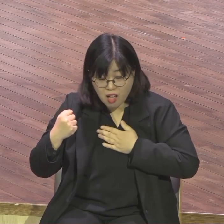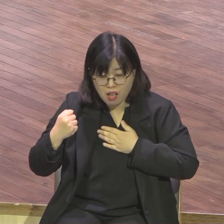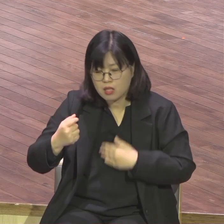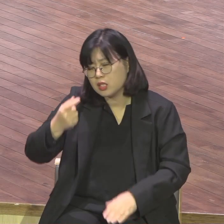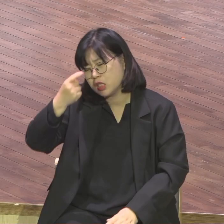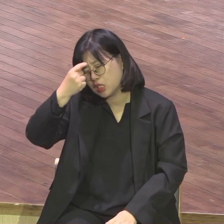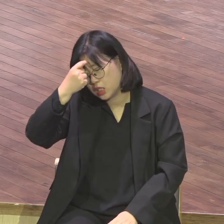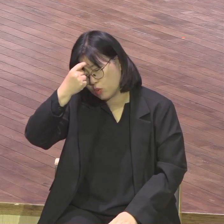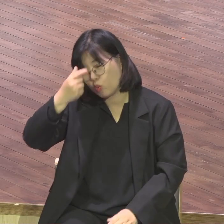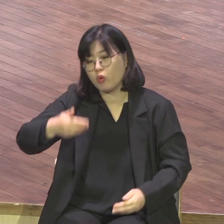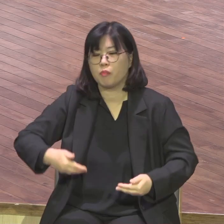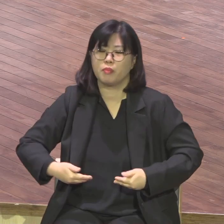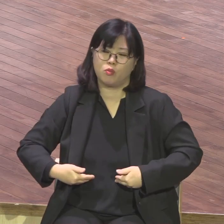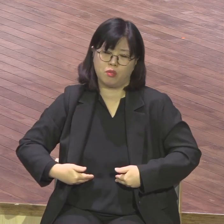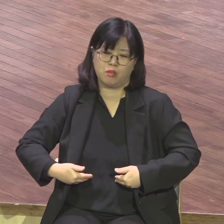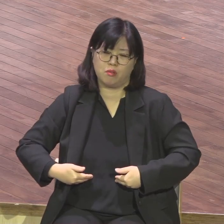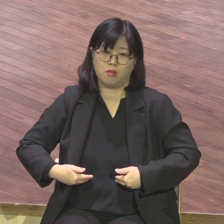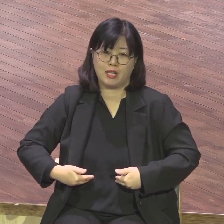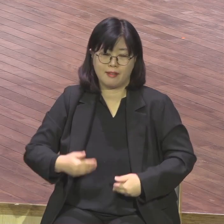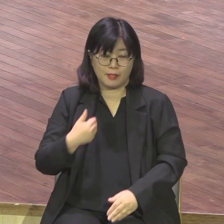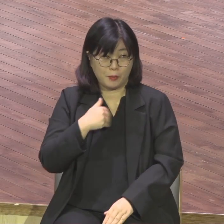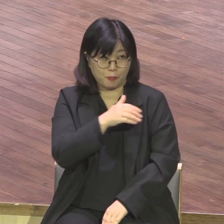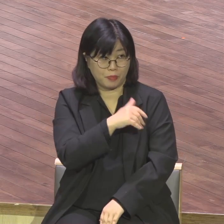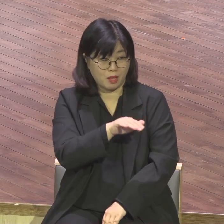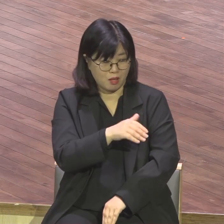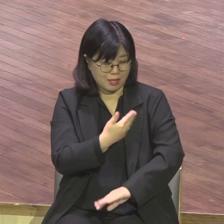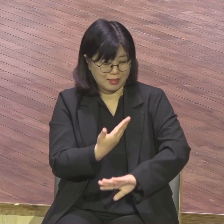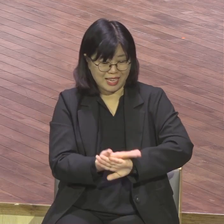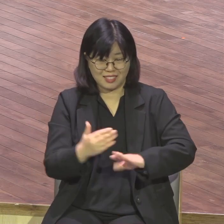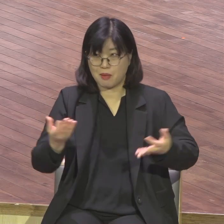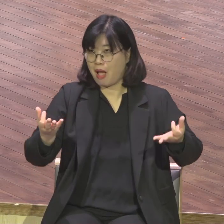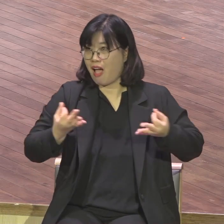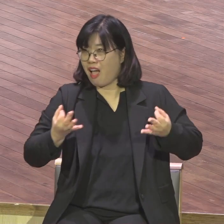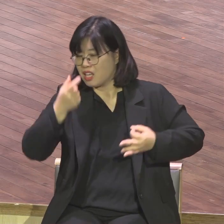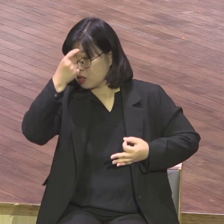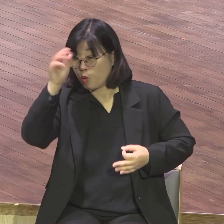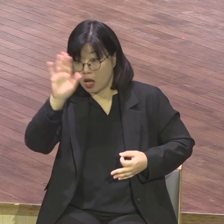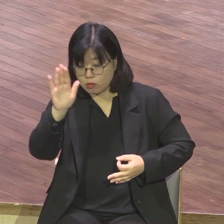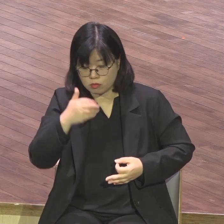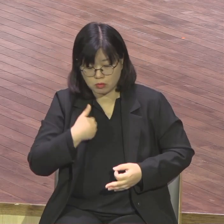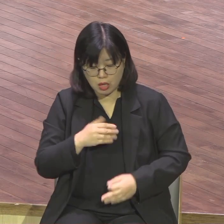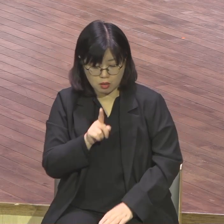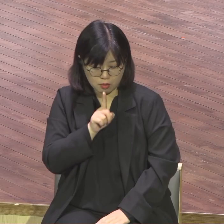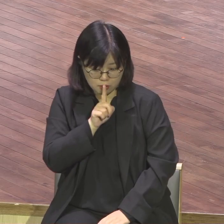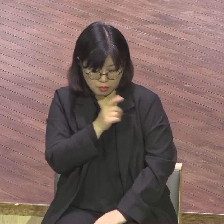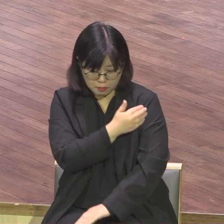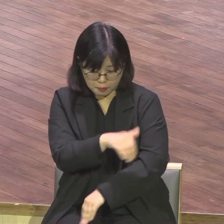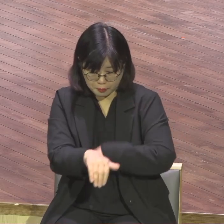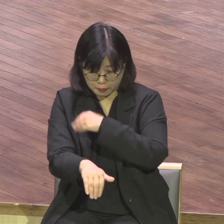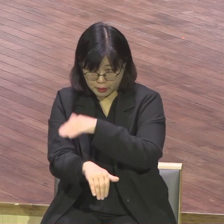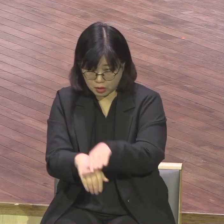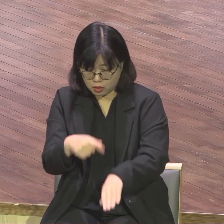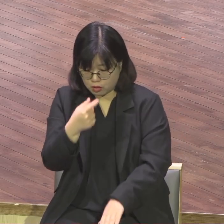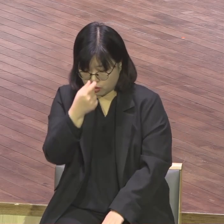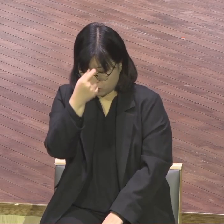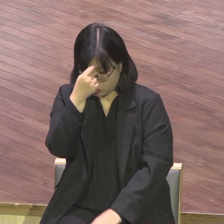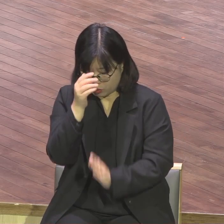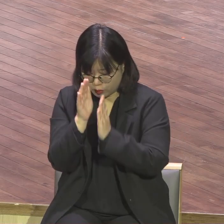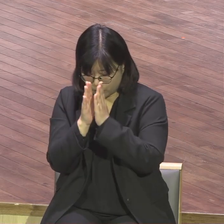하나님과 나와의 이면계약 있는 기도. 성도 여러분, 언약 붙잡고 정신 무시로 기도하시길